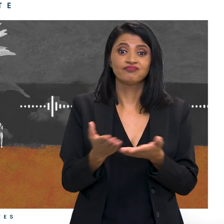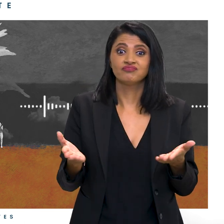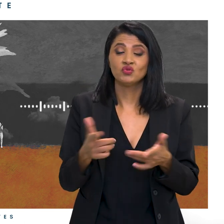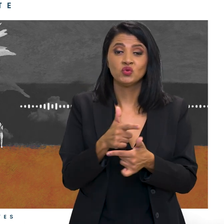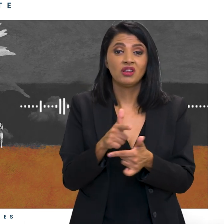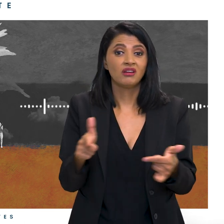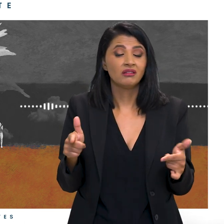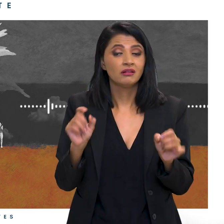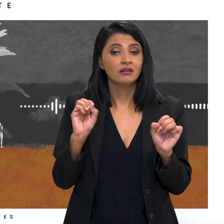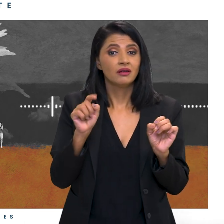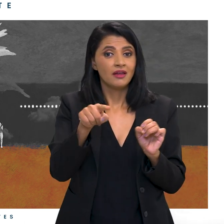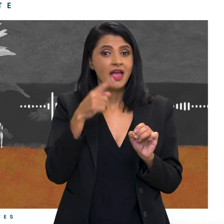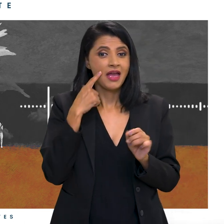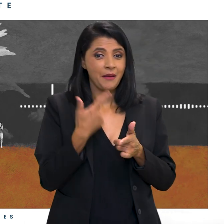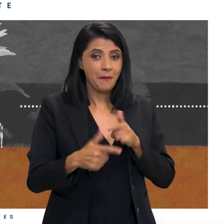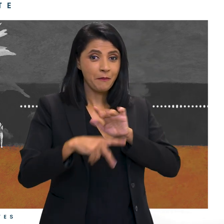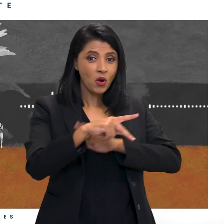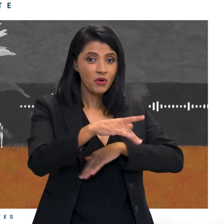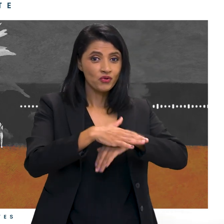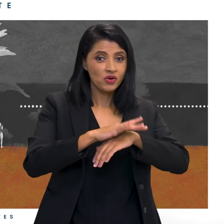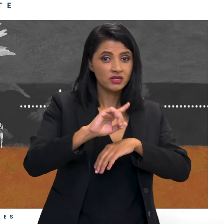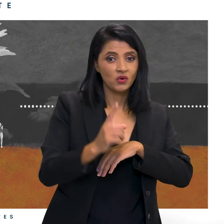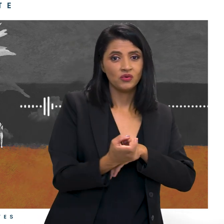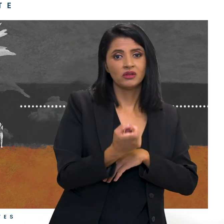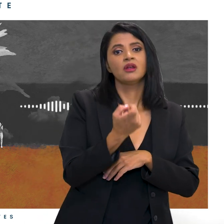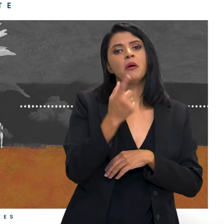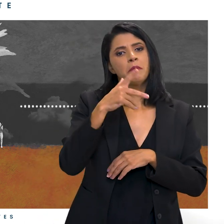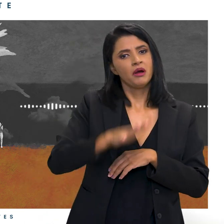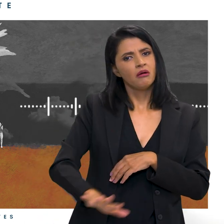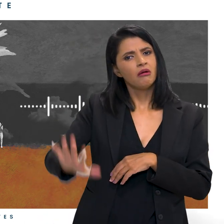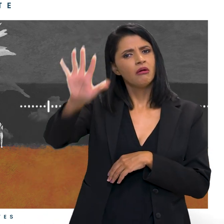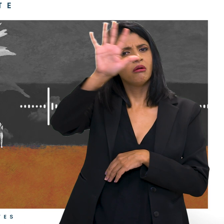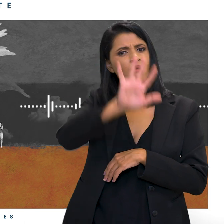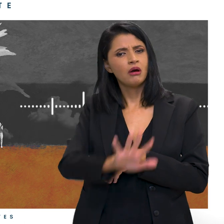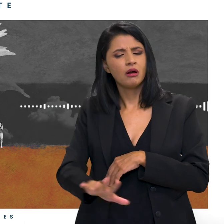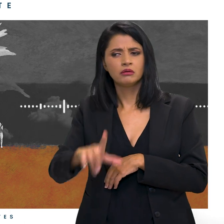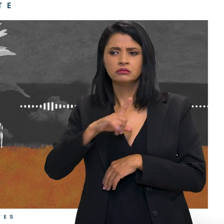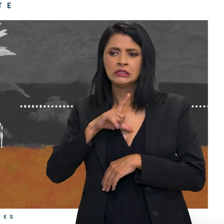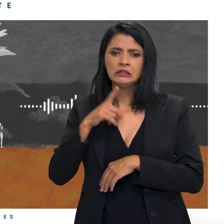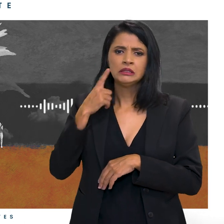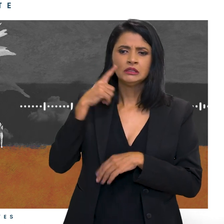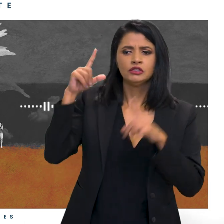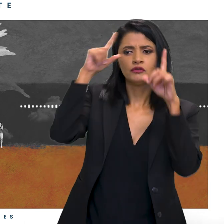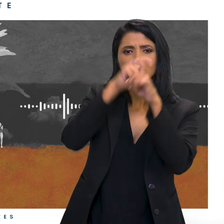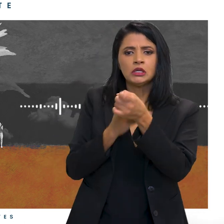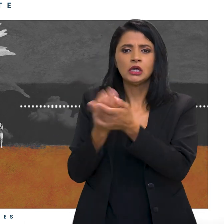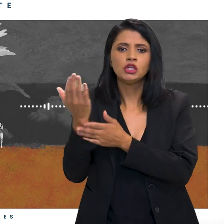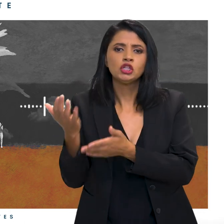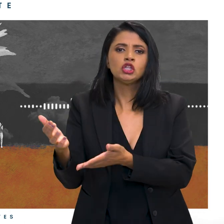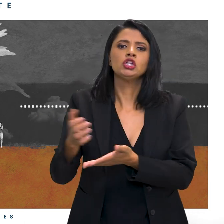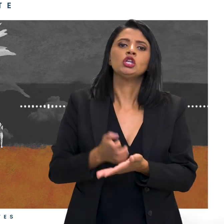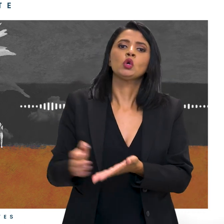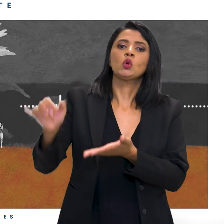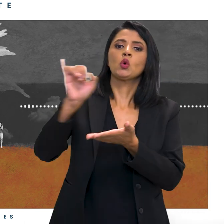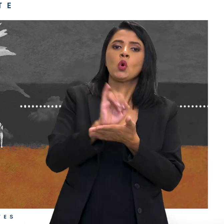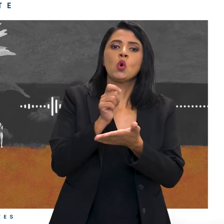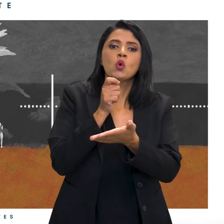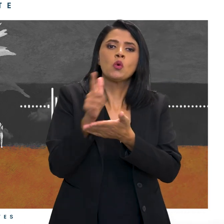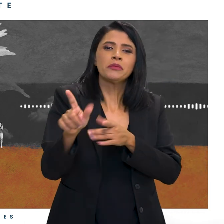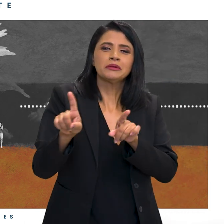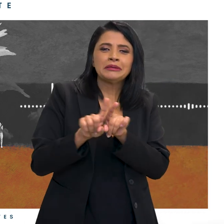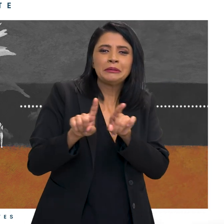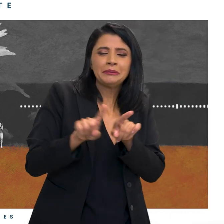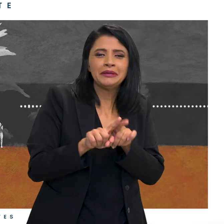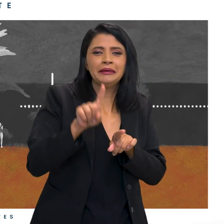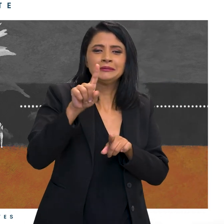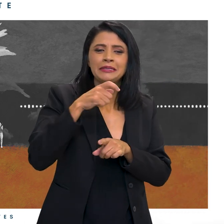Essa falta de medicamentos não parece problema de uma doença rara específica, mas algo mais geral, com dificuldade de produção e importação. Tem